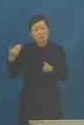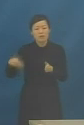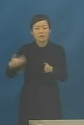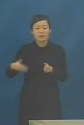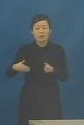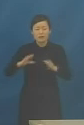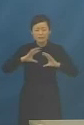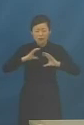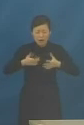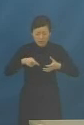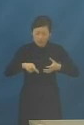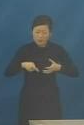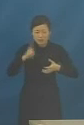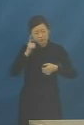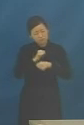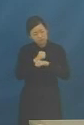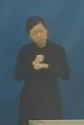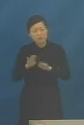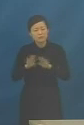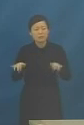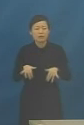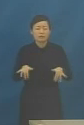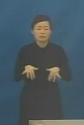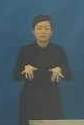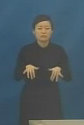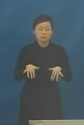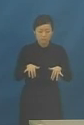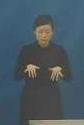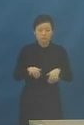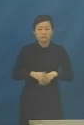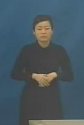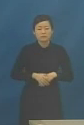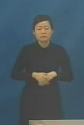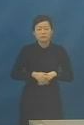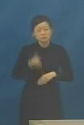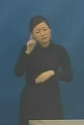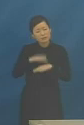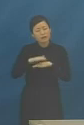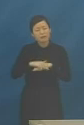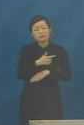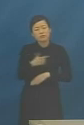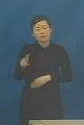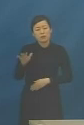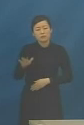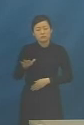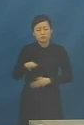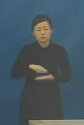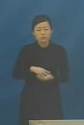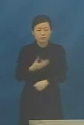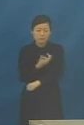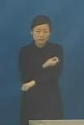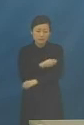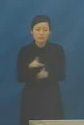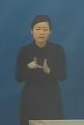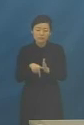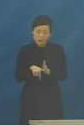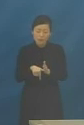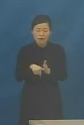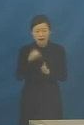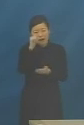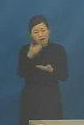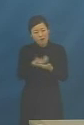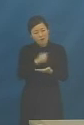ところであります今井諒と言われますあのワクチンを打っていると後遺症が比較的少ないのではないかとかですね